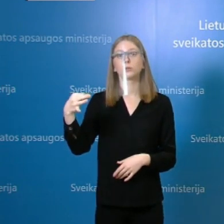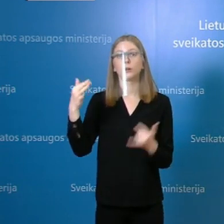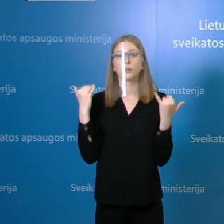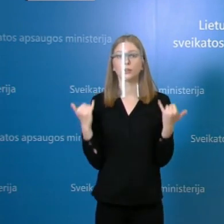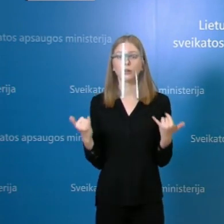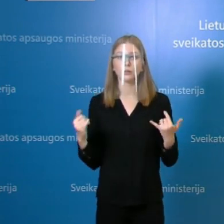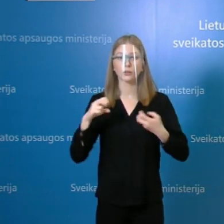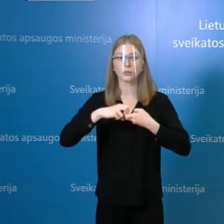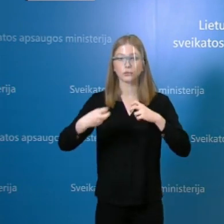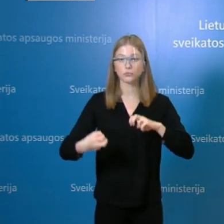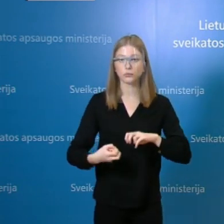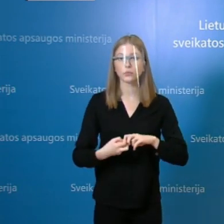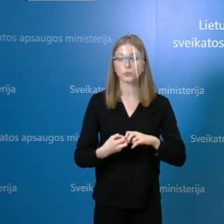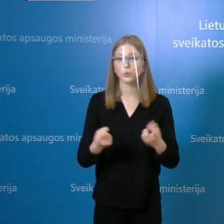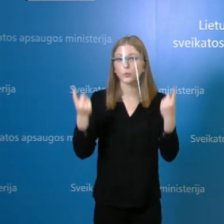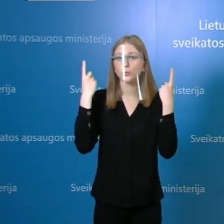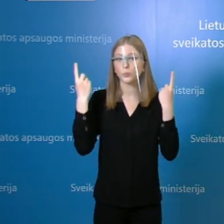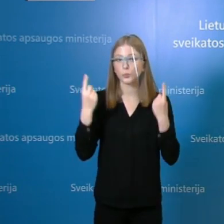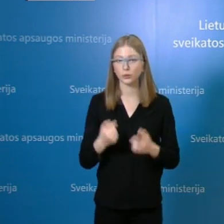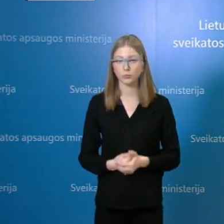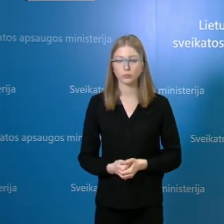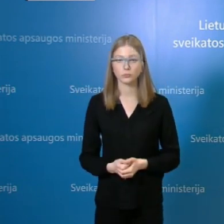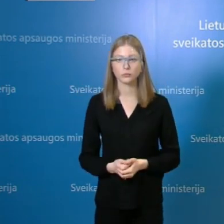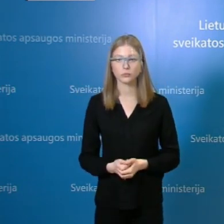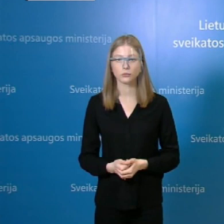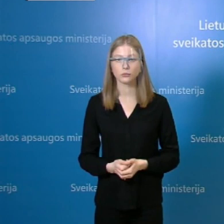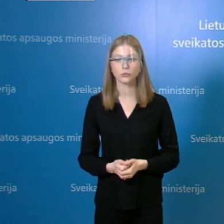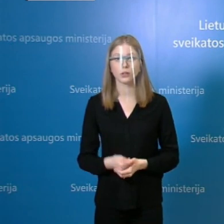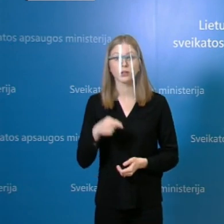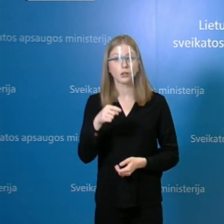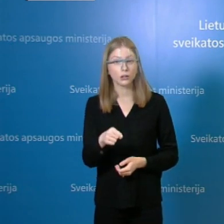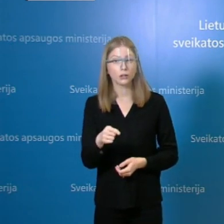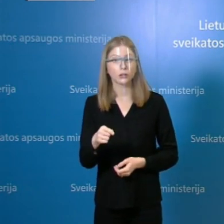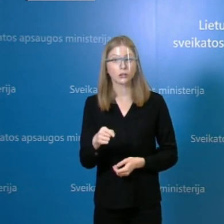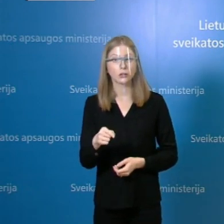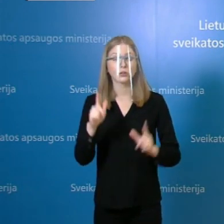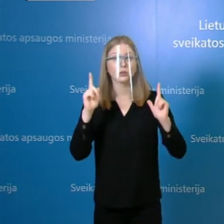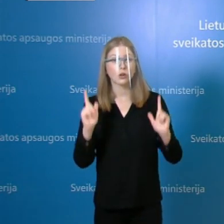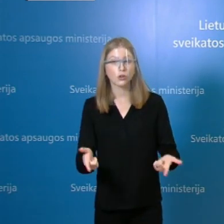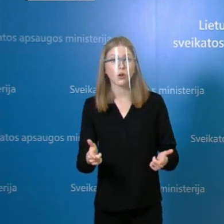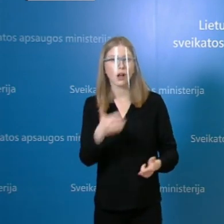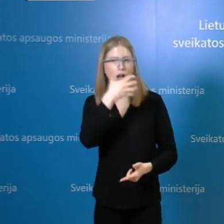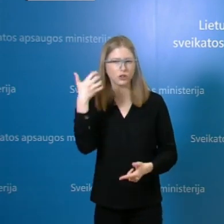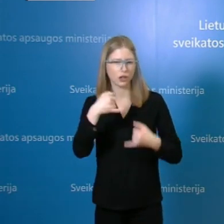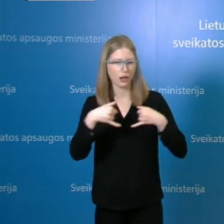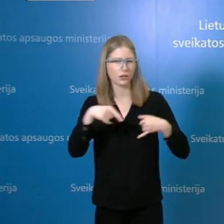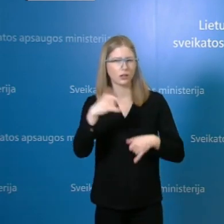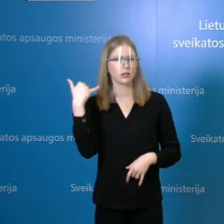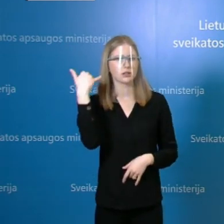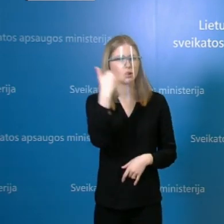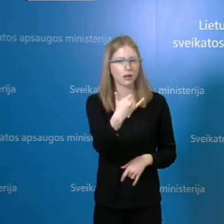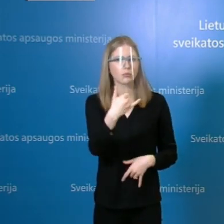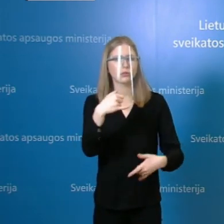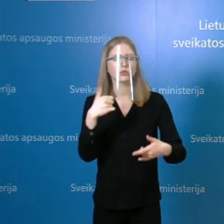praktinė problema, kai į karštąją liniją skambina ir registruojasi tie,